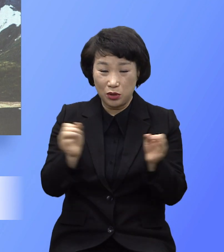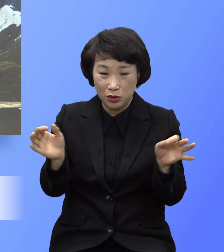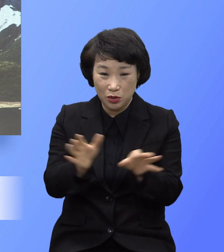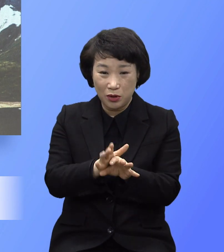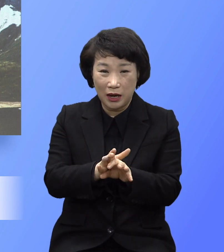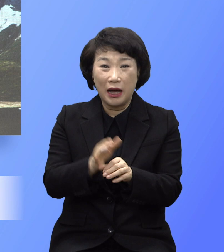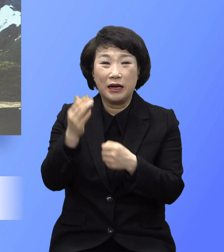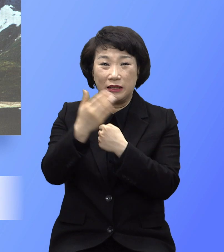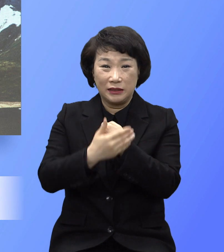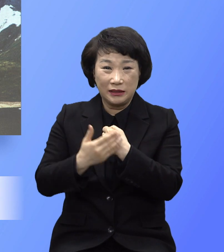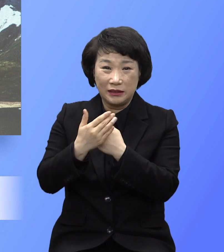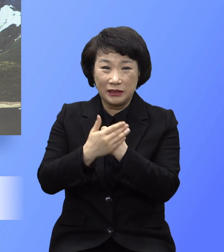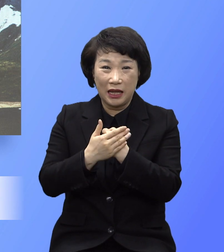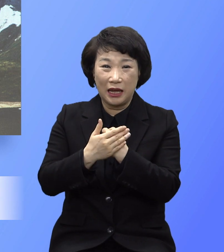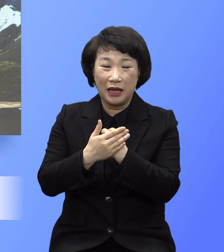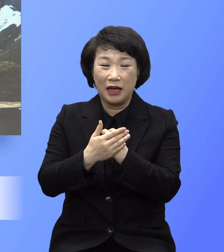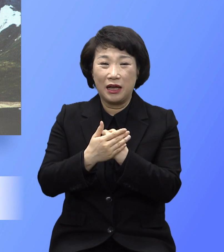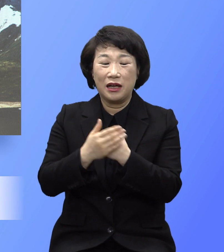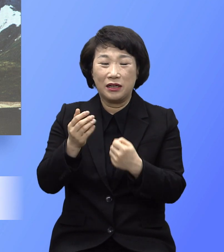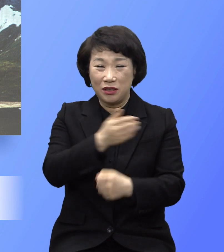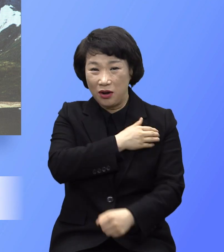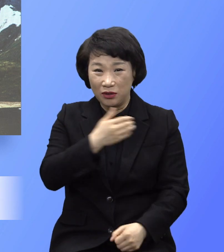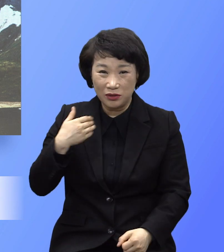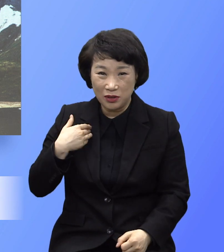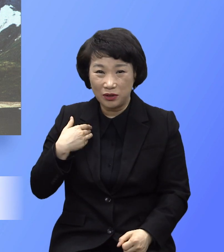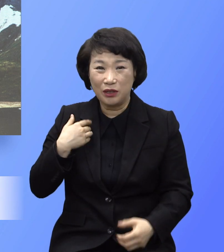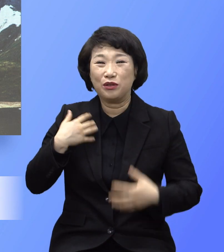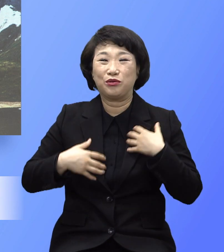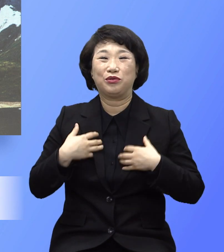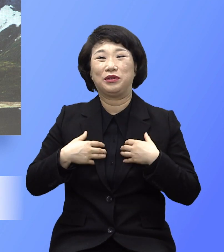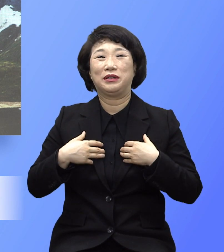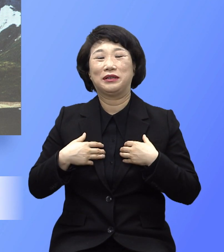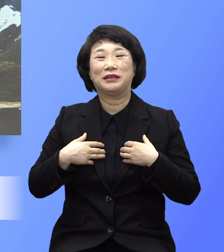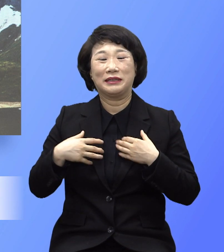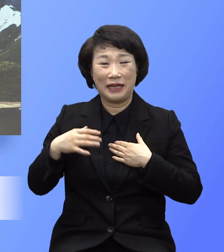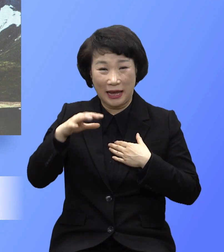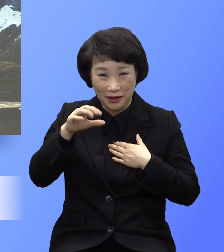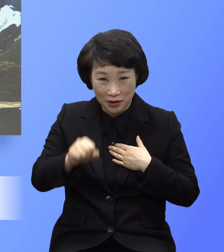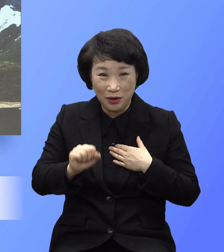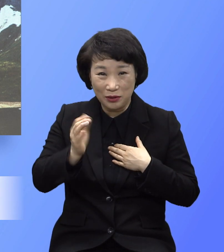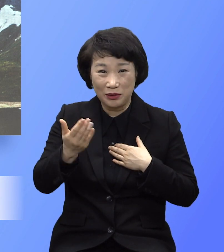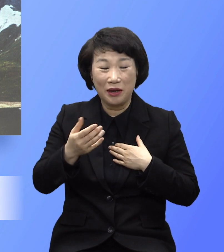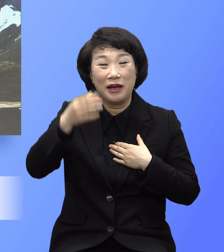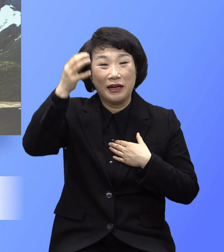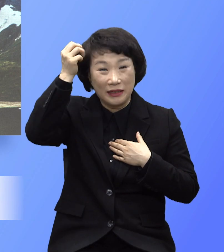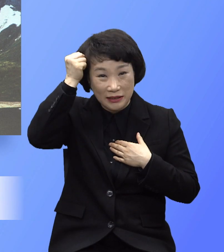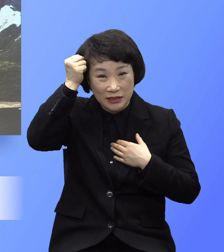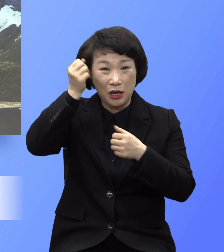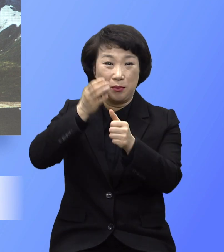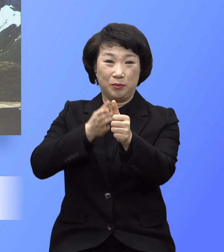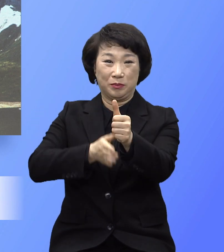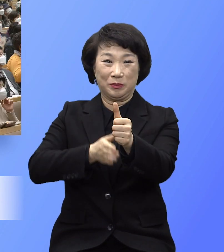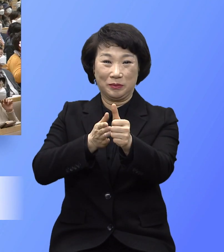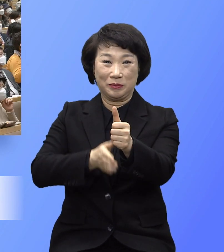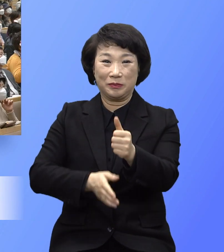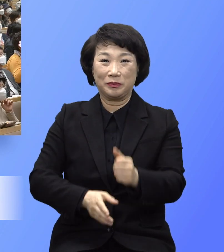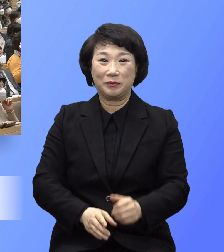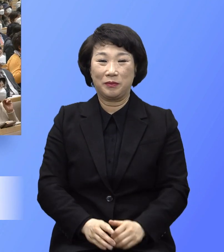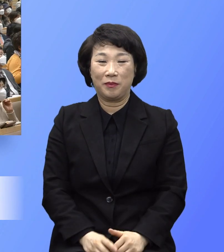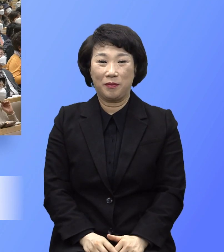속죄의 은총을 넉넉히 누리는 기업임을 잊어서는 결코 안 되는